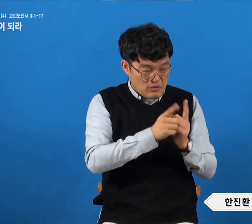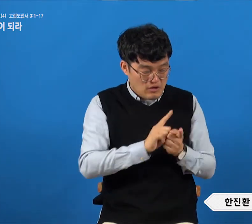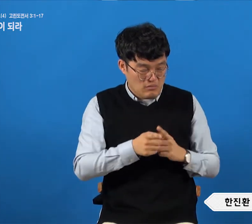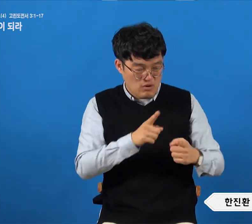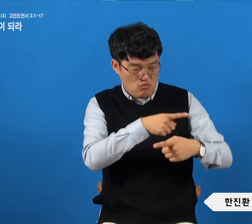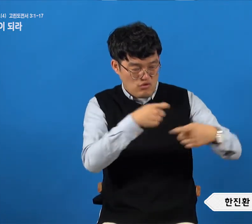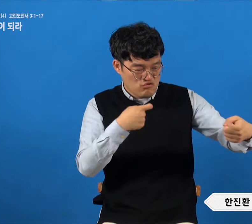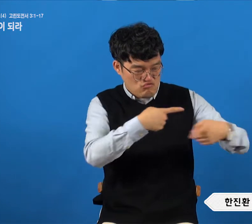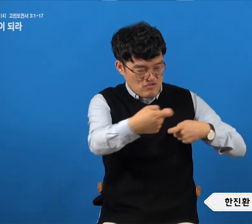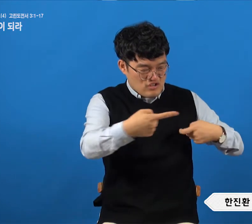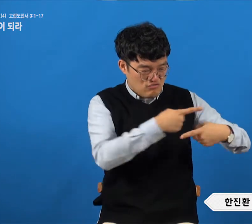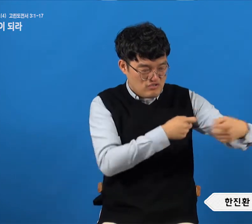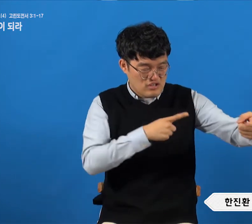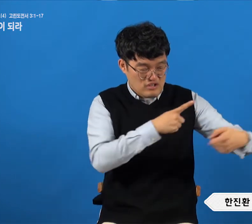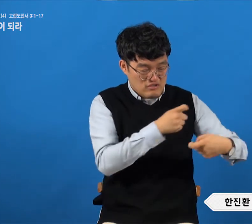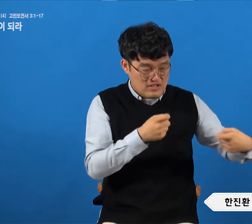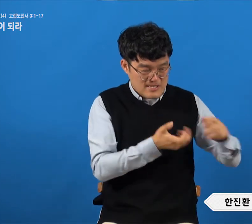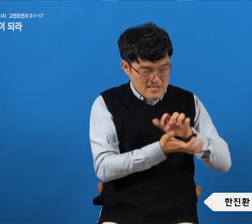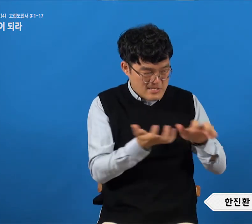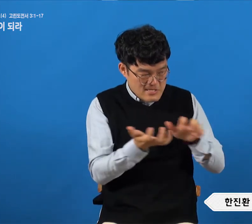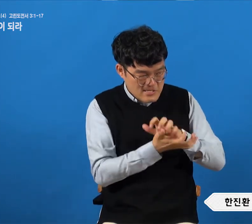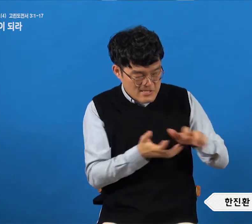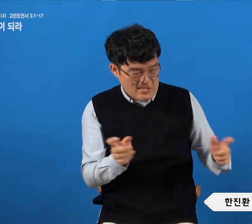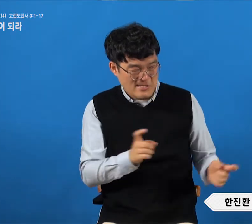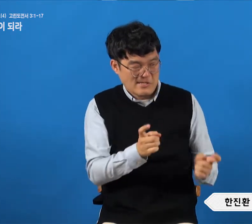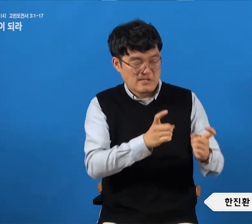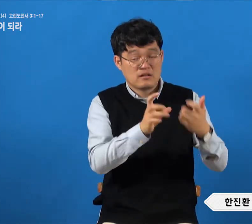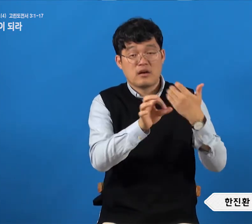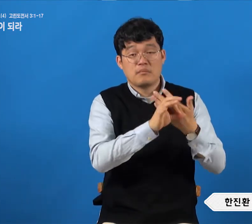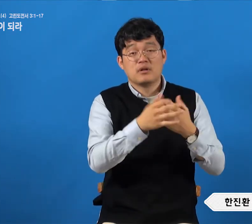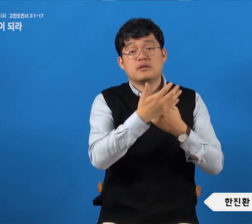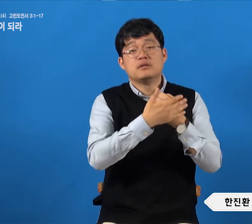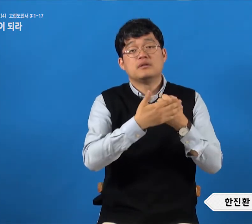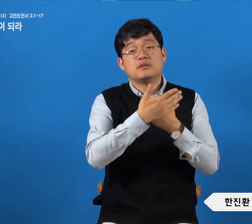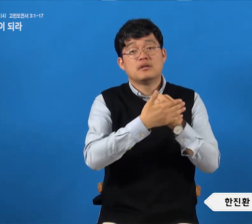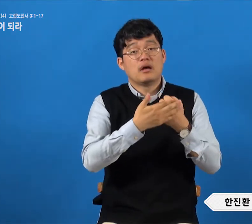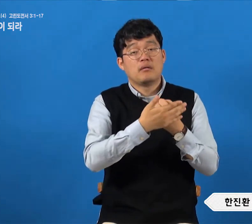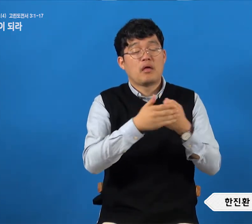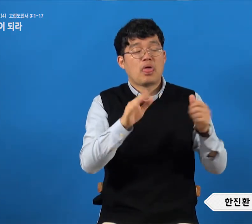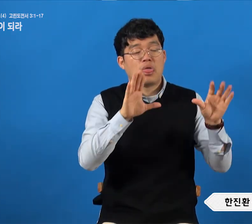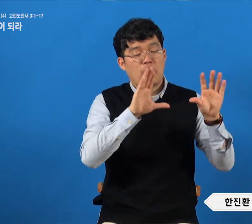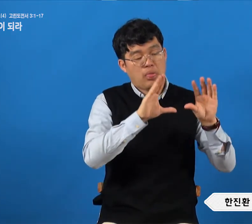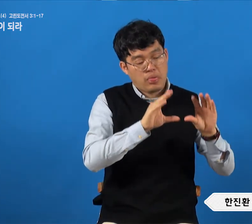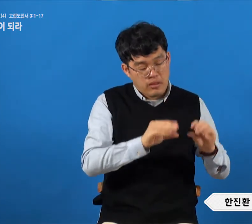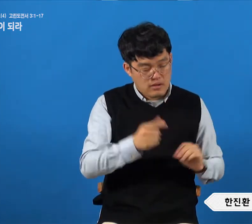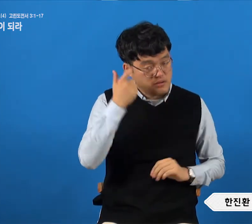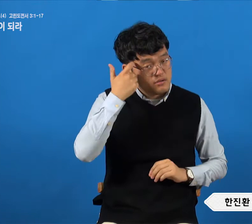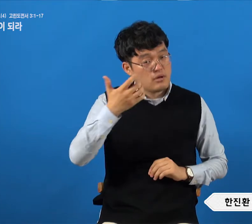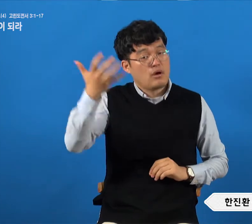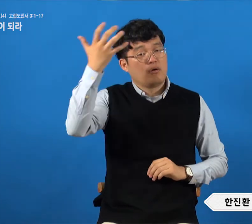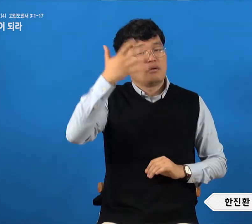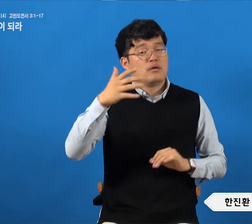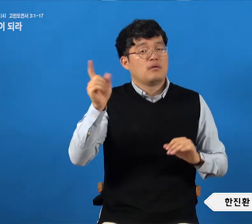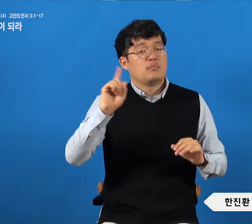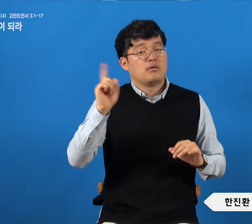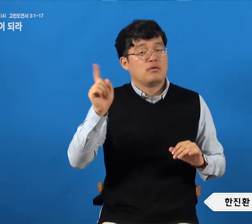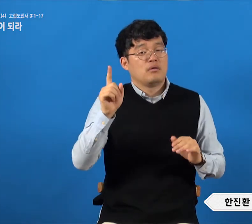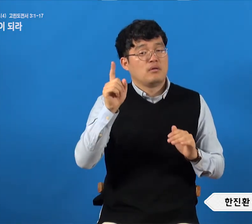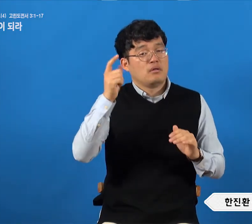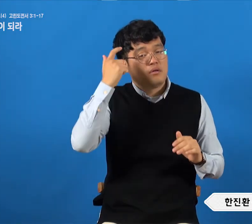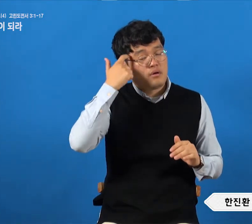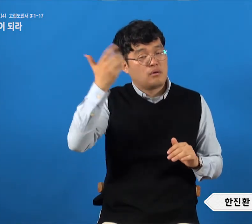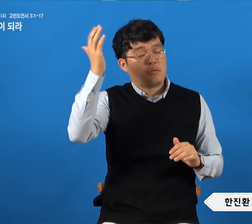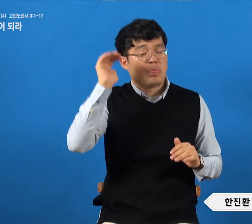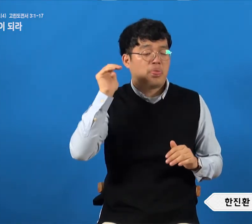으르렁대고 그러면 은혜는 그냥 다 말라버리고 영혼이 피폐할 대로